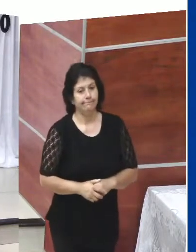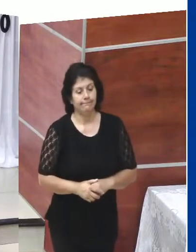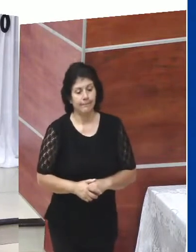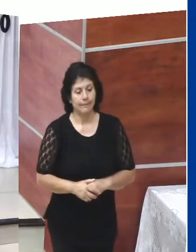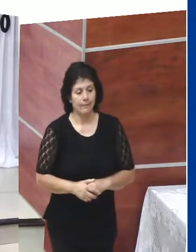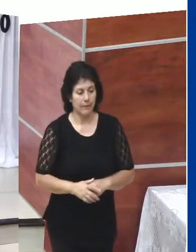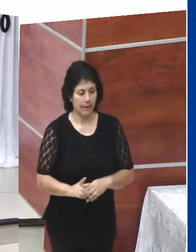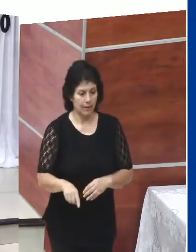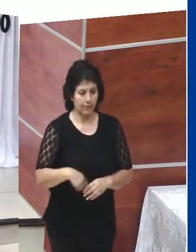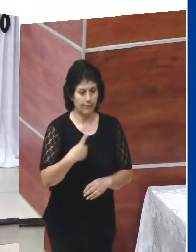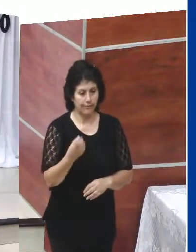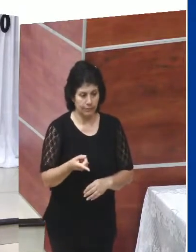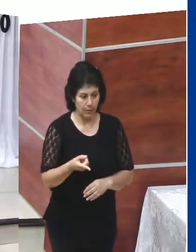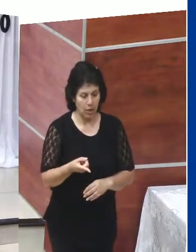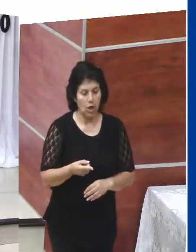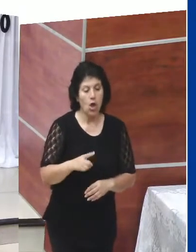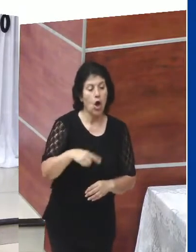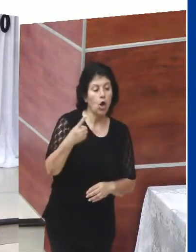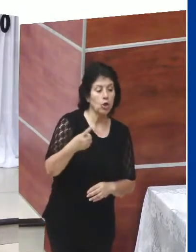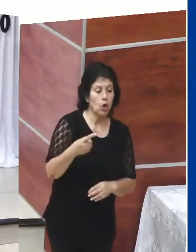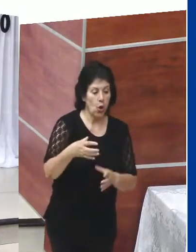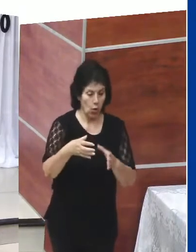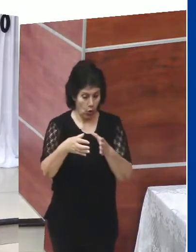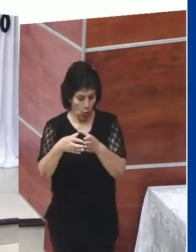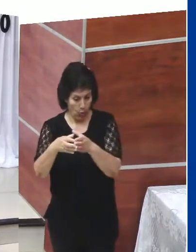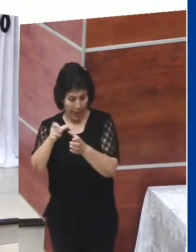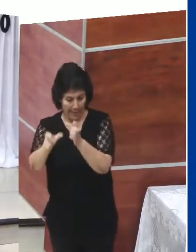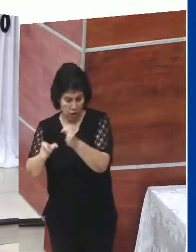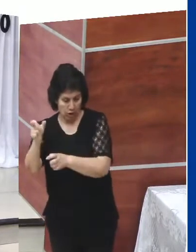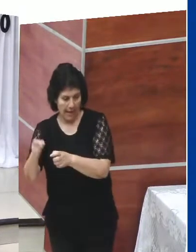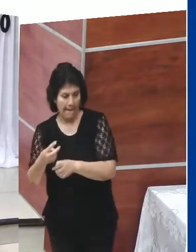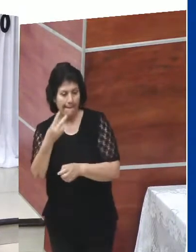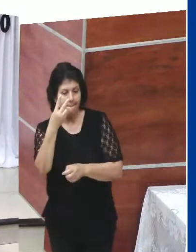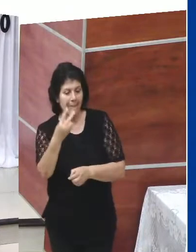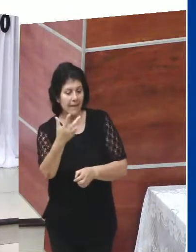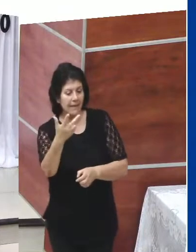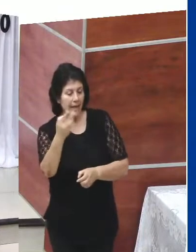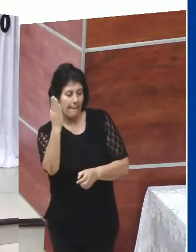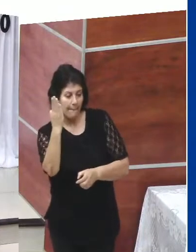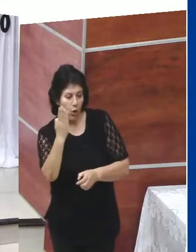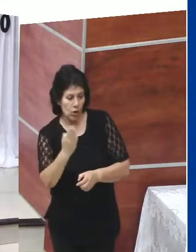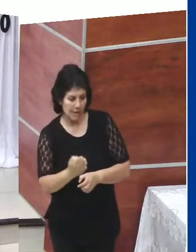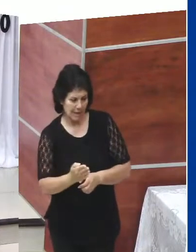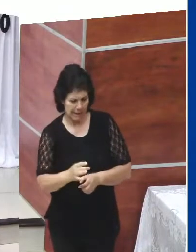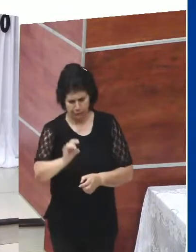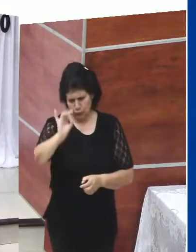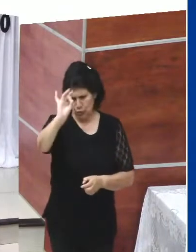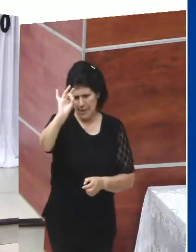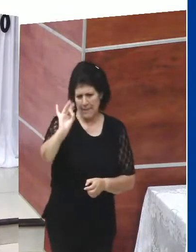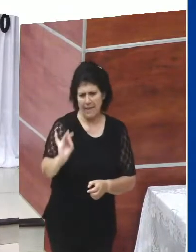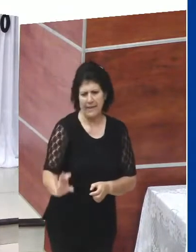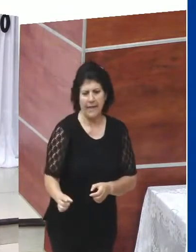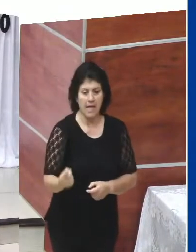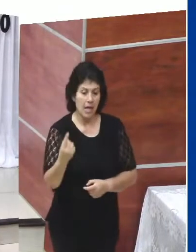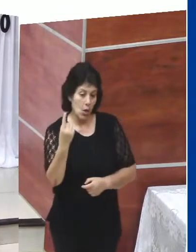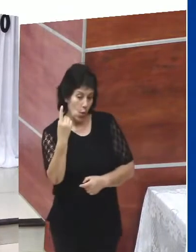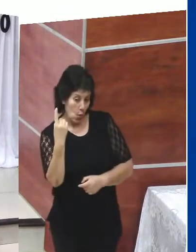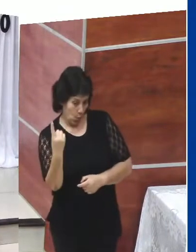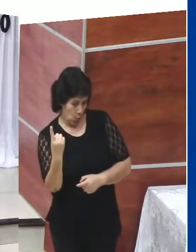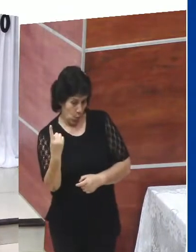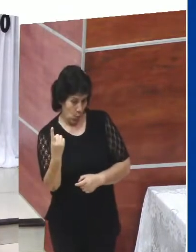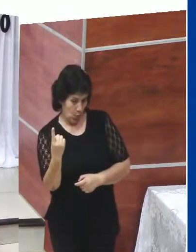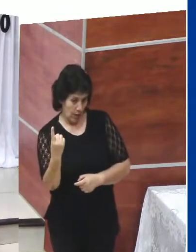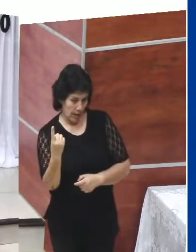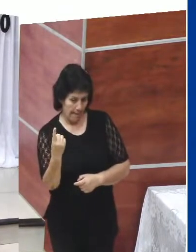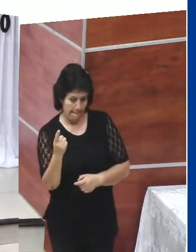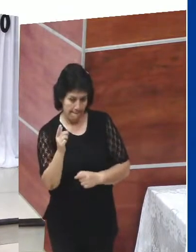Lo peor de todo es que el 23%, casi 1 de cada 4 cristianos, dice que